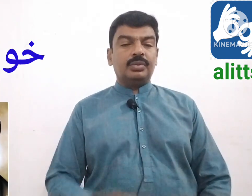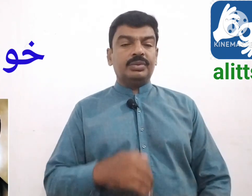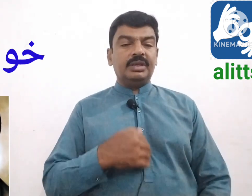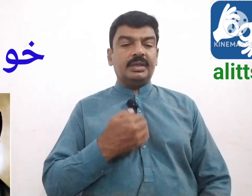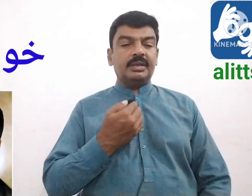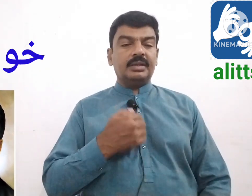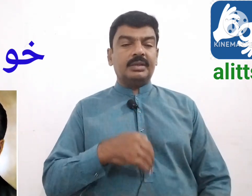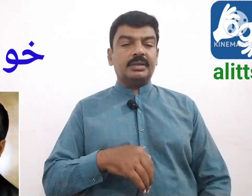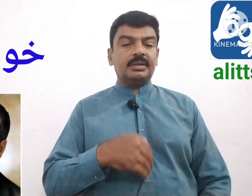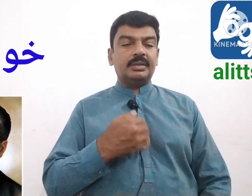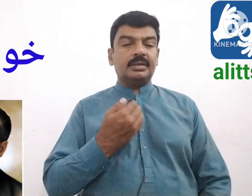खुदी,